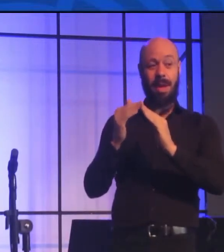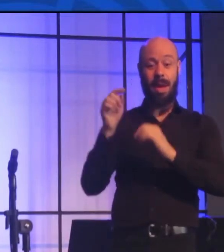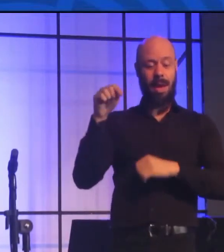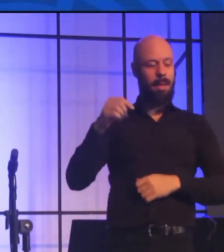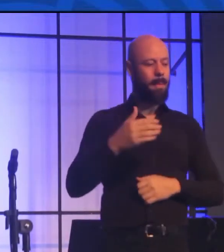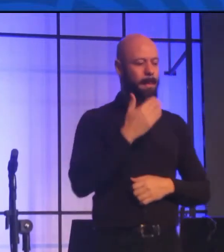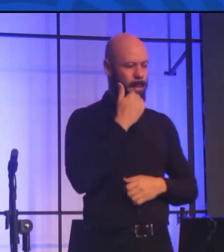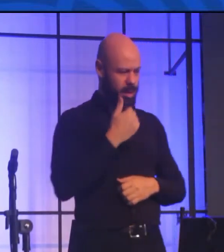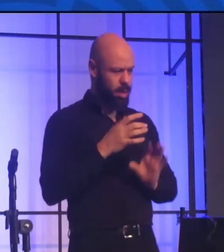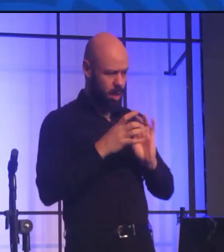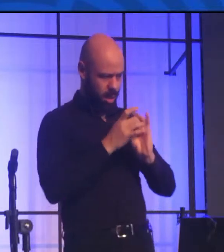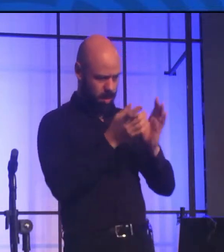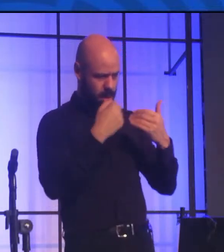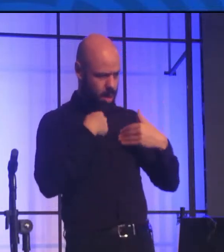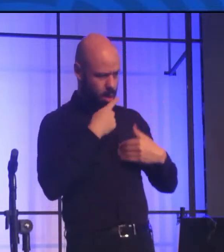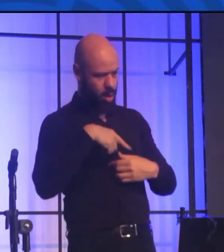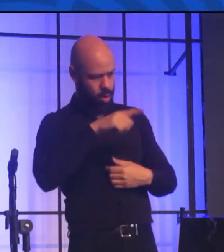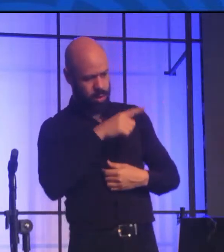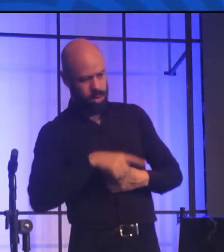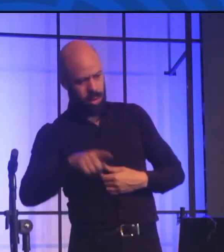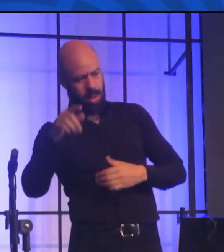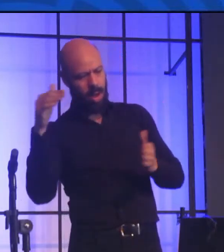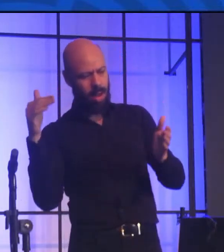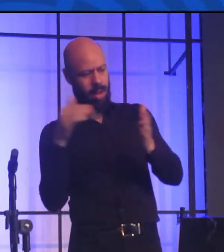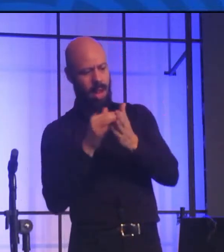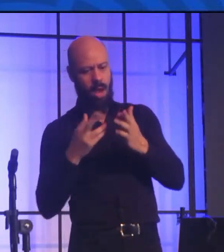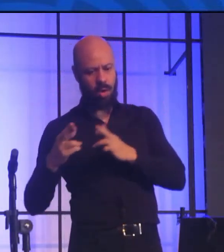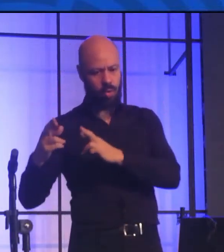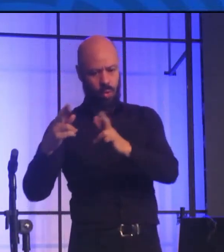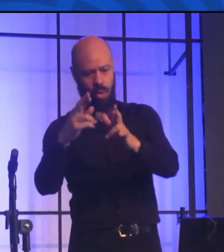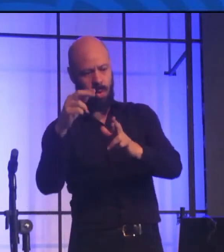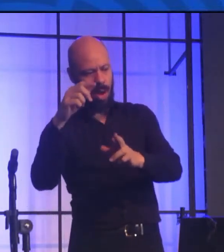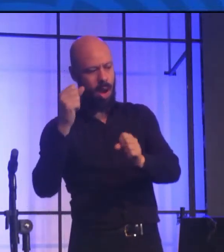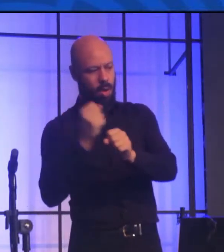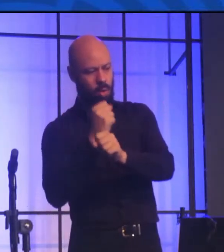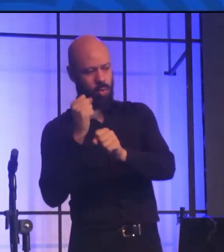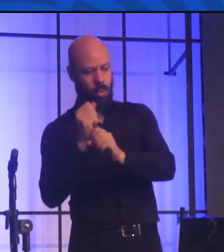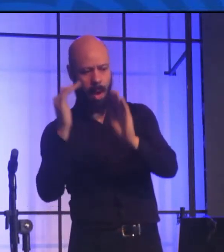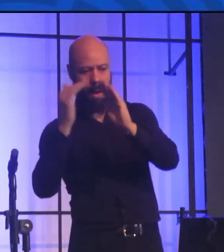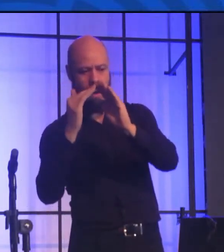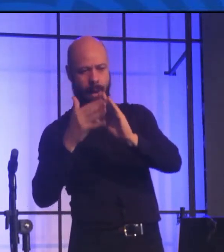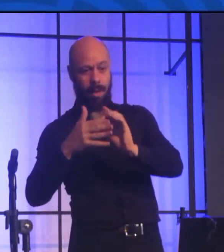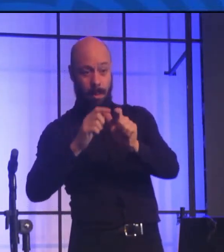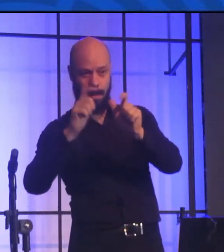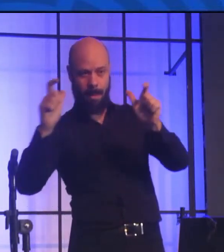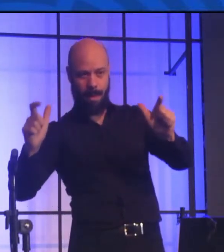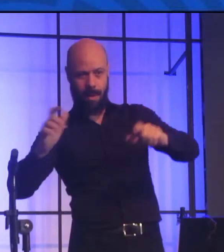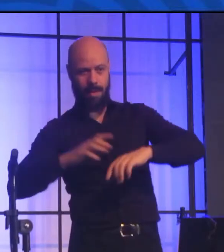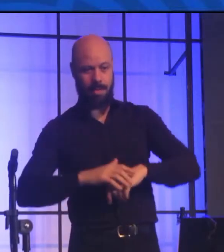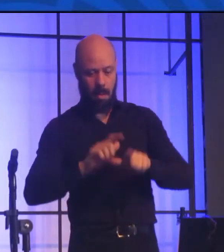profeta que representa Deus. E ele diz: vão, façam. Eles têm a bênção.